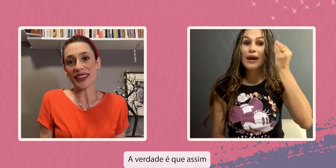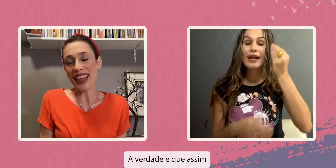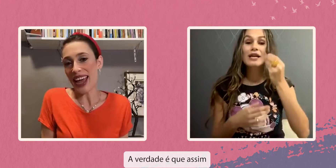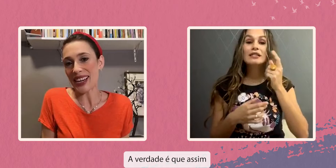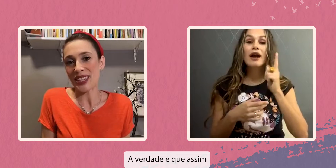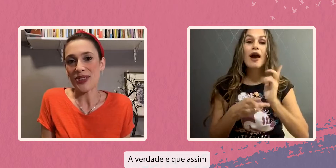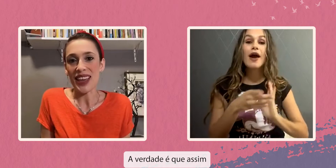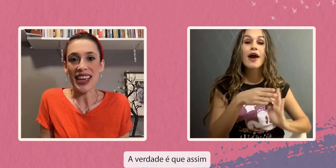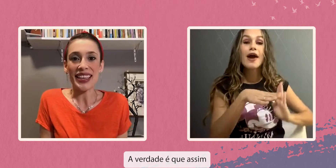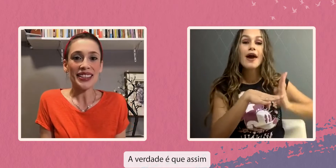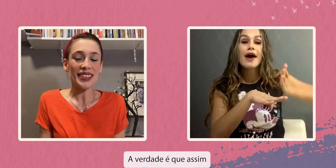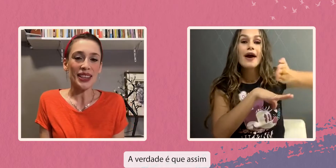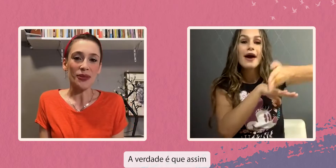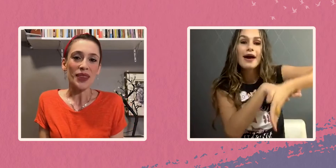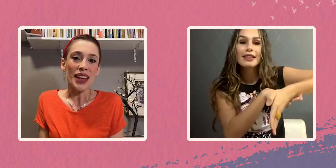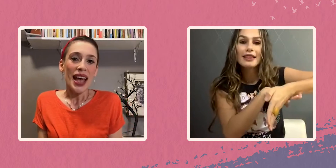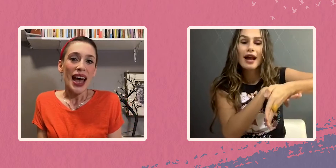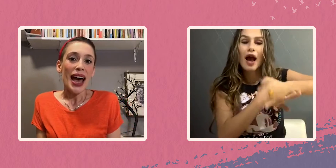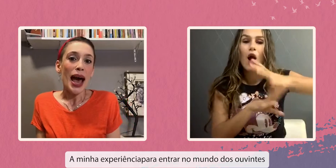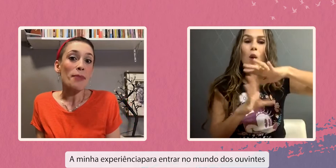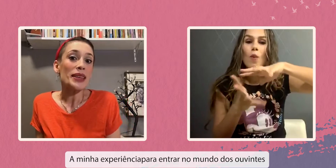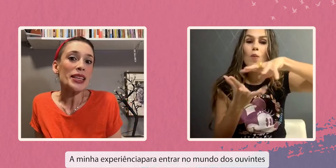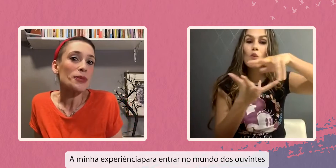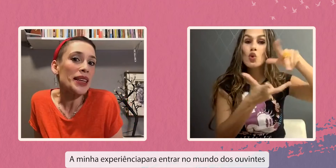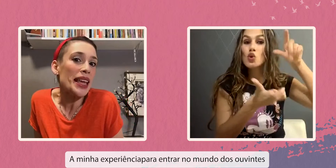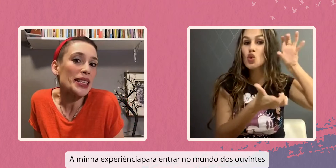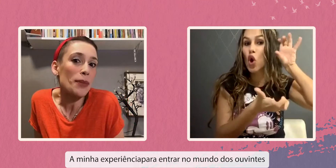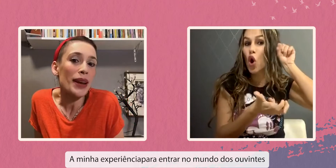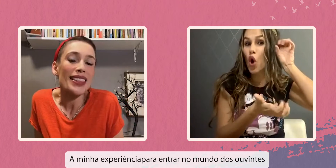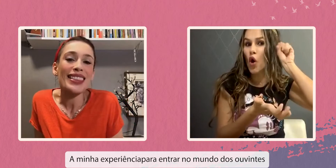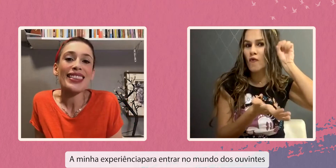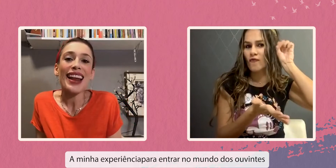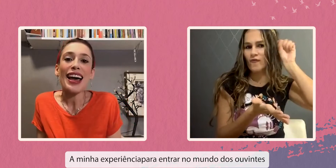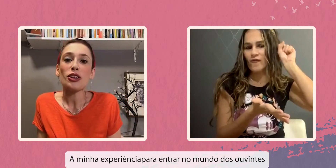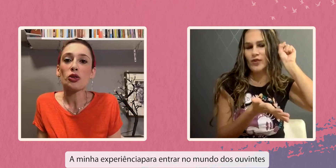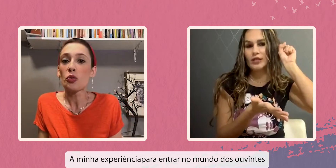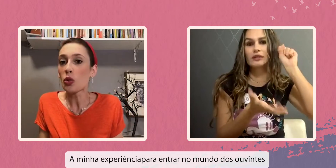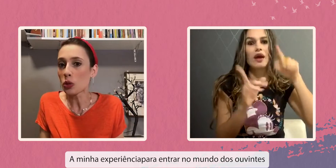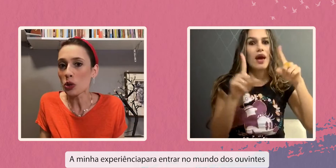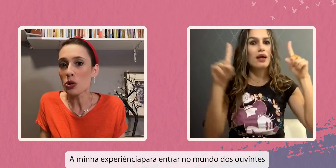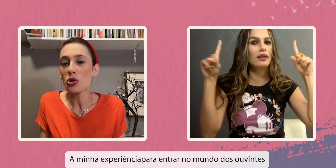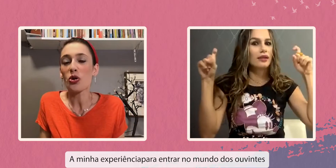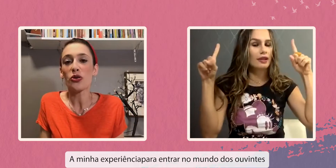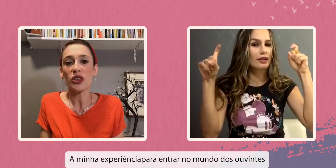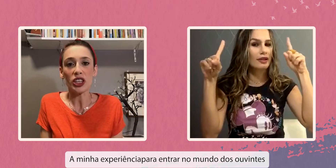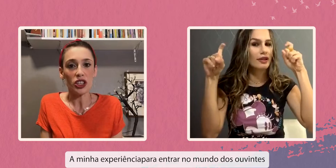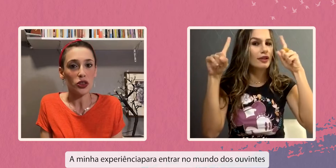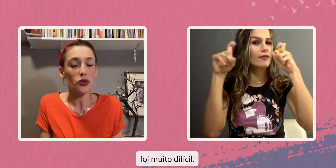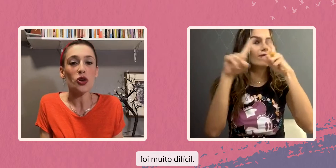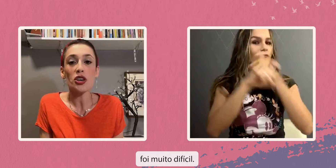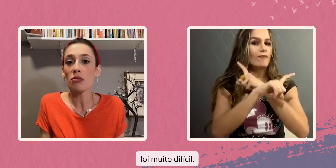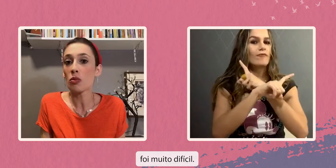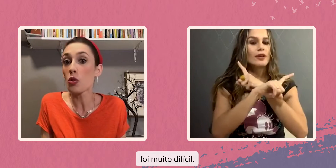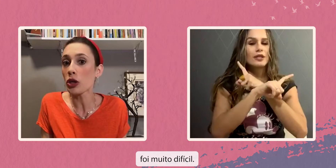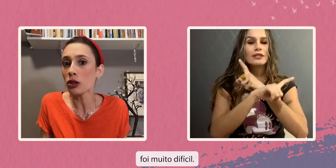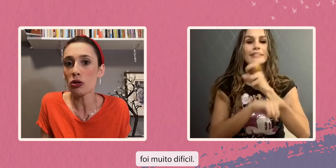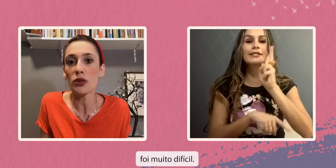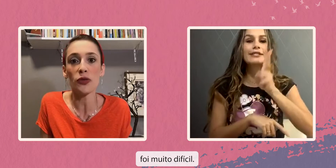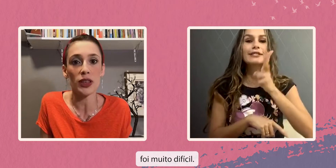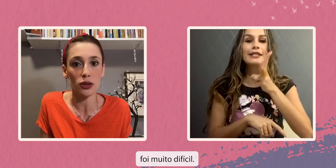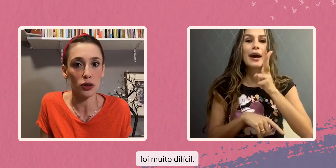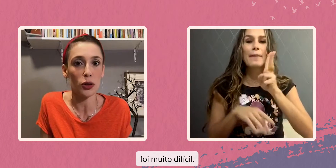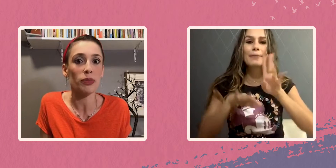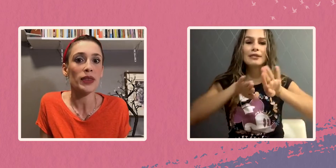A verdade é que assim, a experiência para entrar no mundo dos ouvintes foi